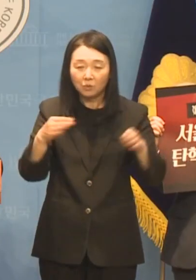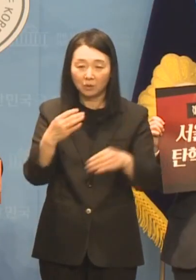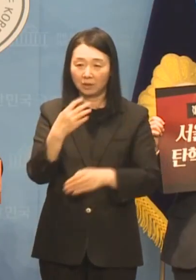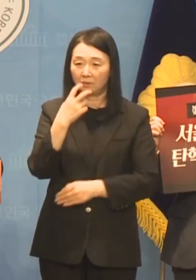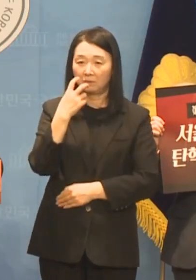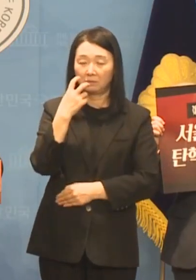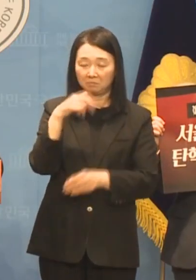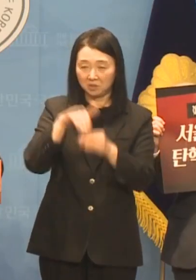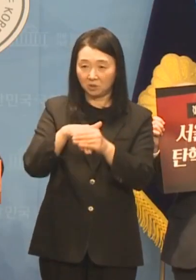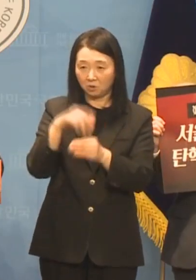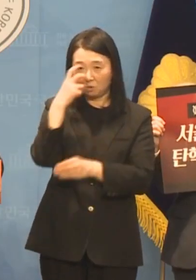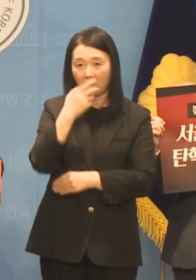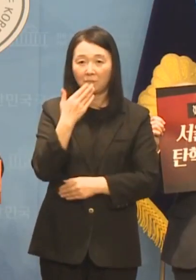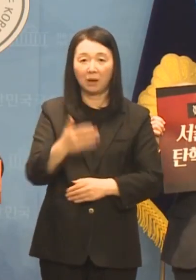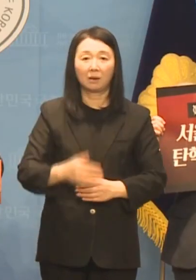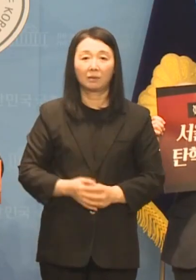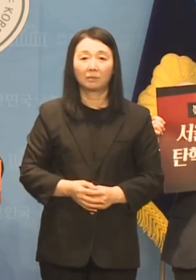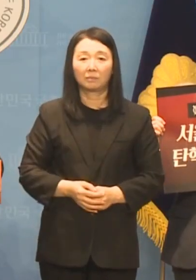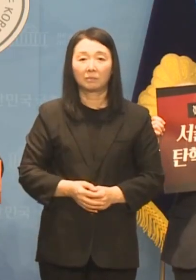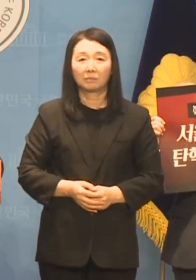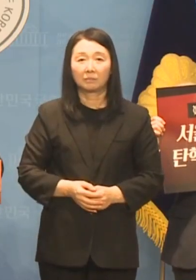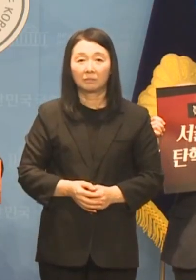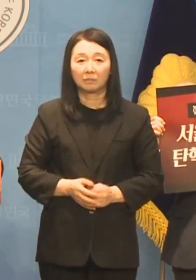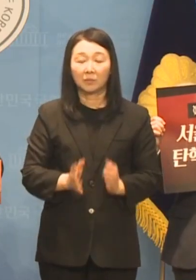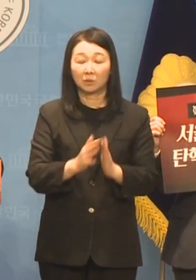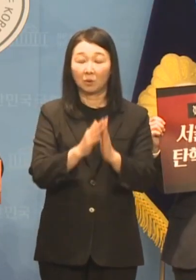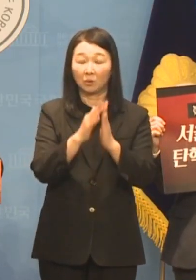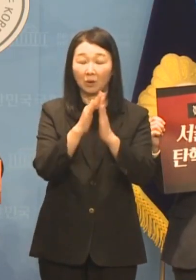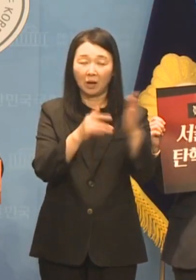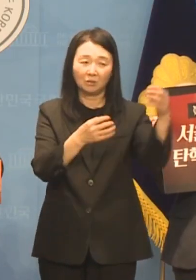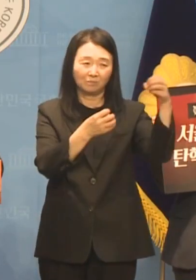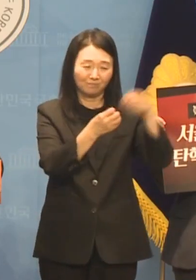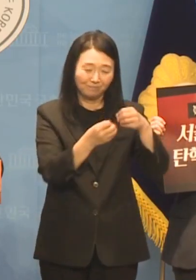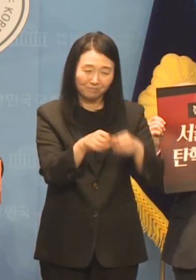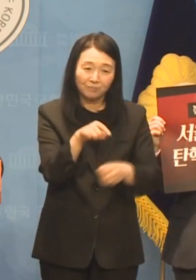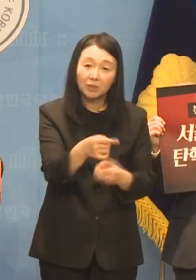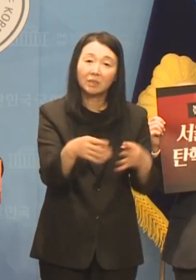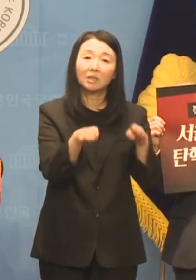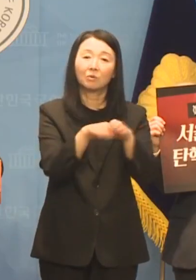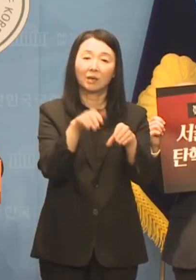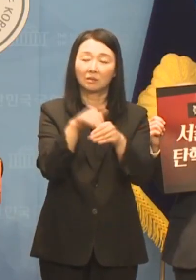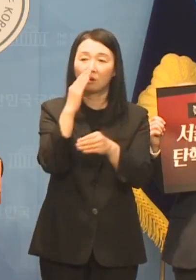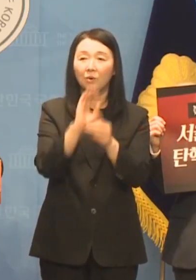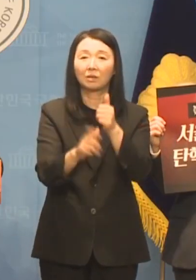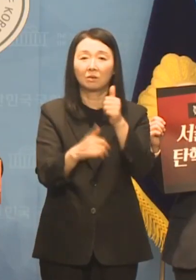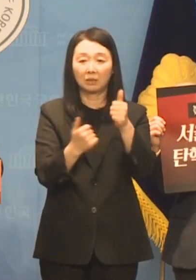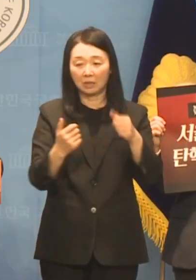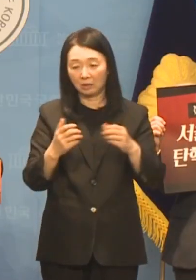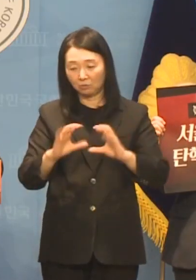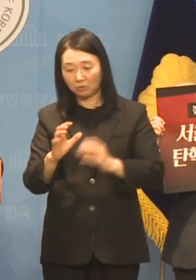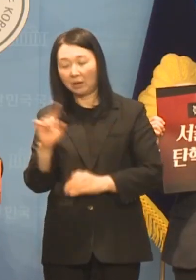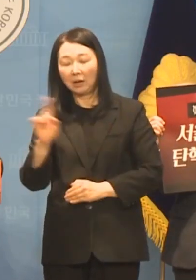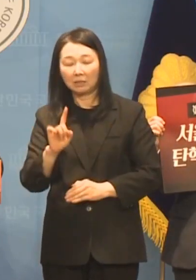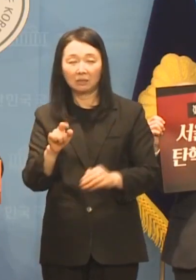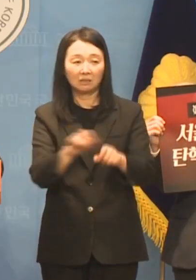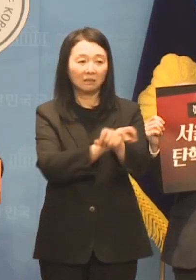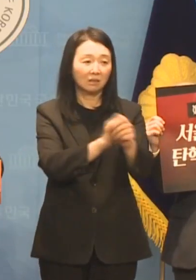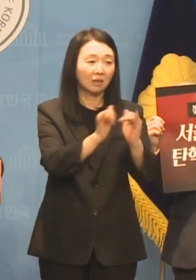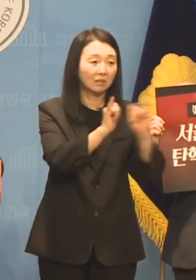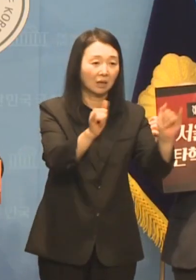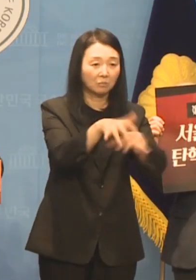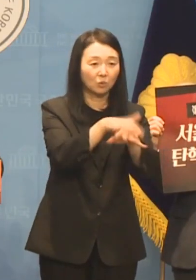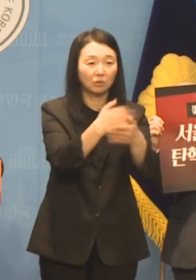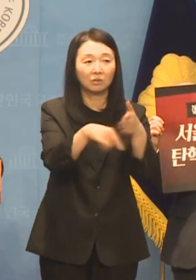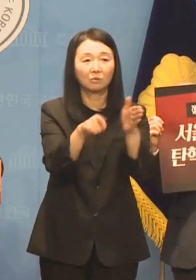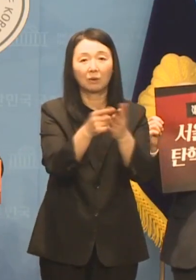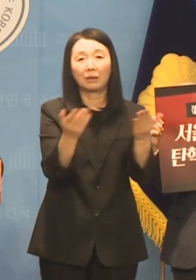있습니다. 그리고 가족 세습기관으로 전락한 선관위는 국가가 아닌 특정한 인물 또는 조직을